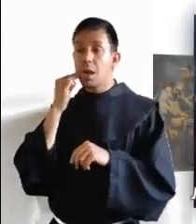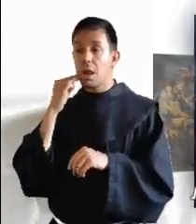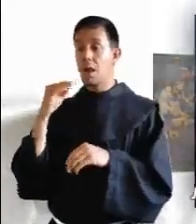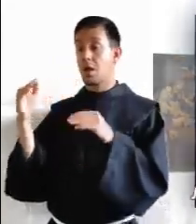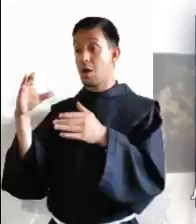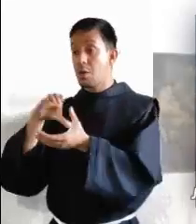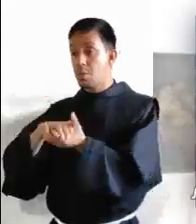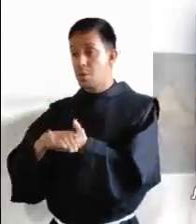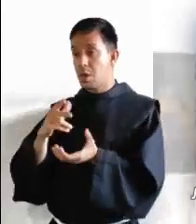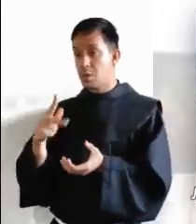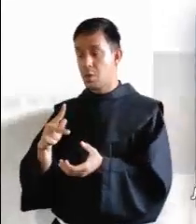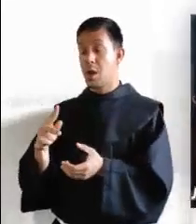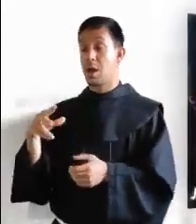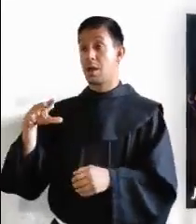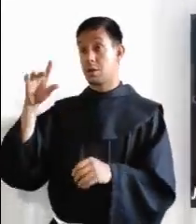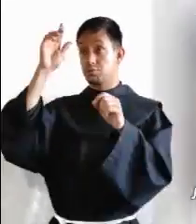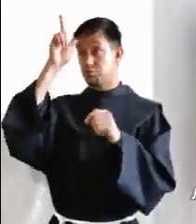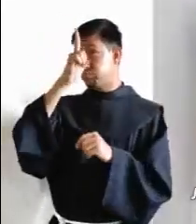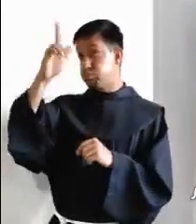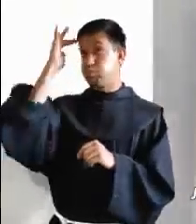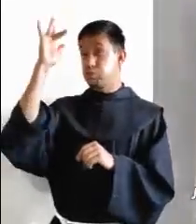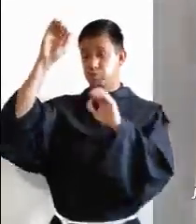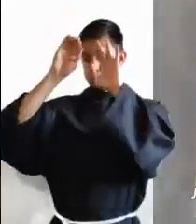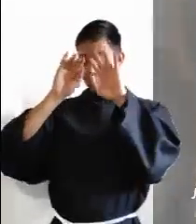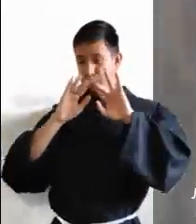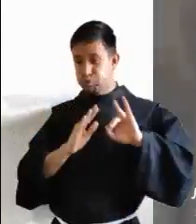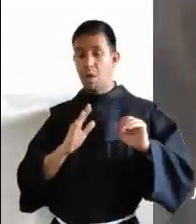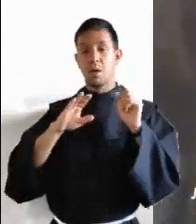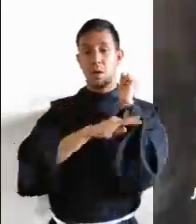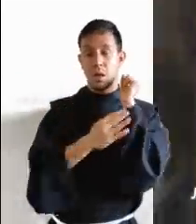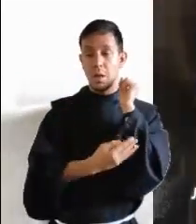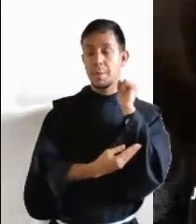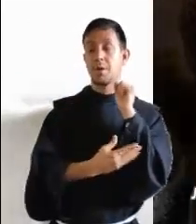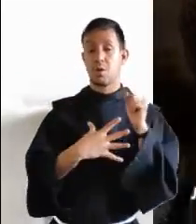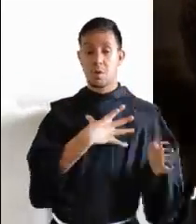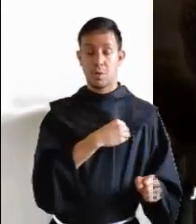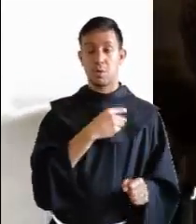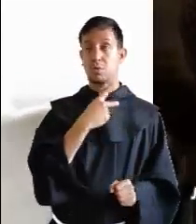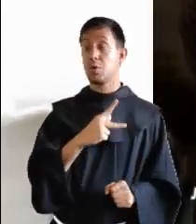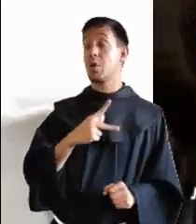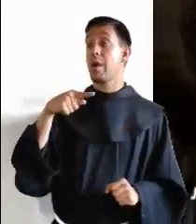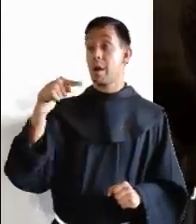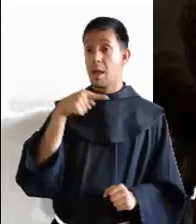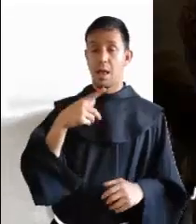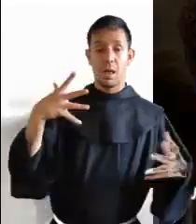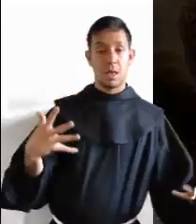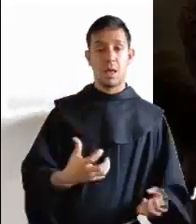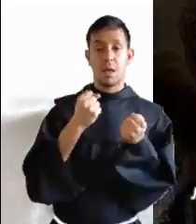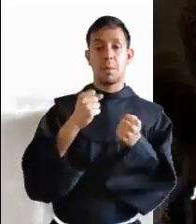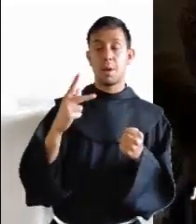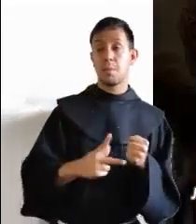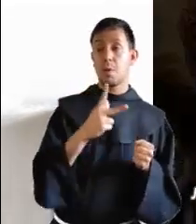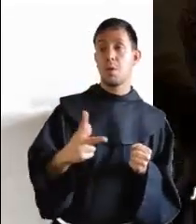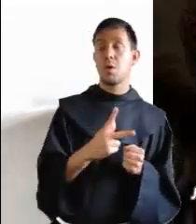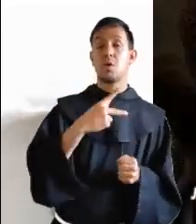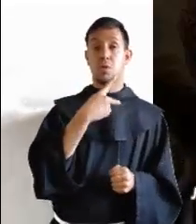del Espíritu Santo. Dará a luz un hijo y tú le pondrás el nombre de Jesús, porque él salvará a su pueblo